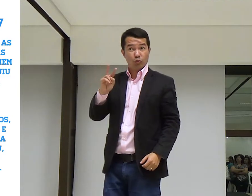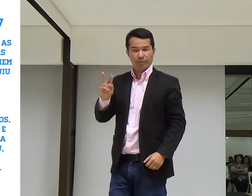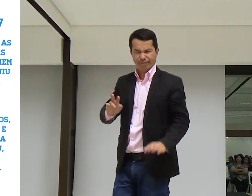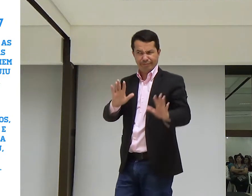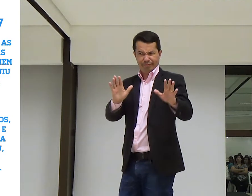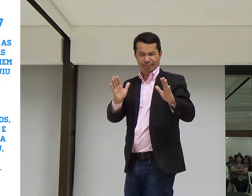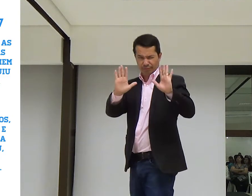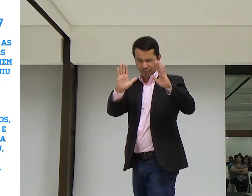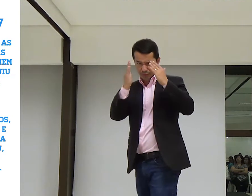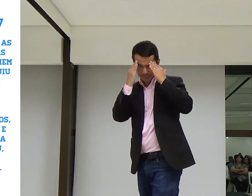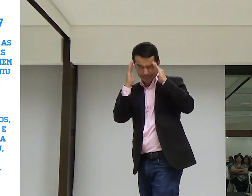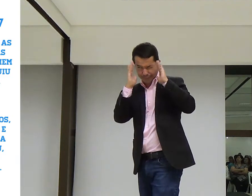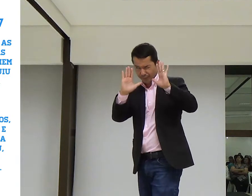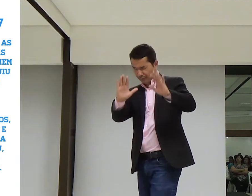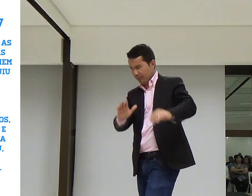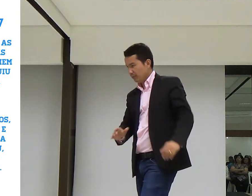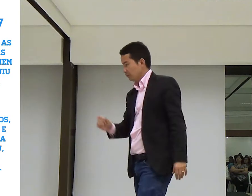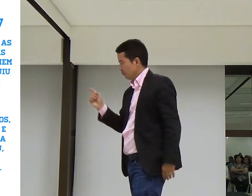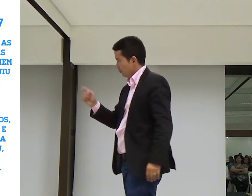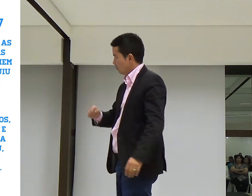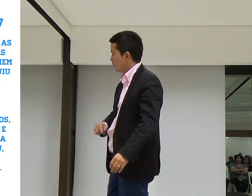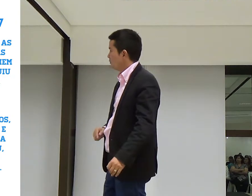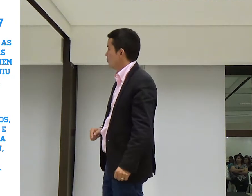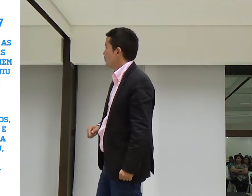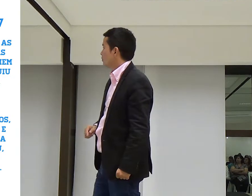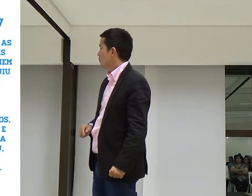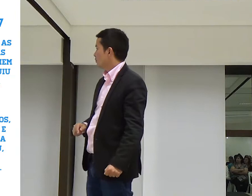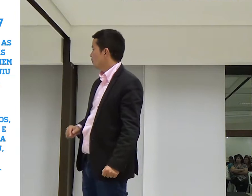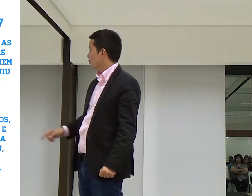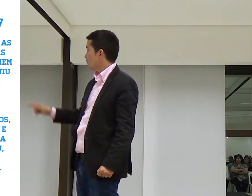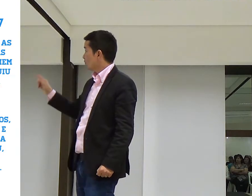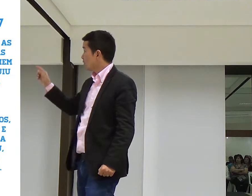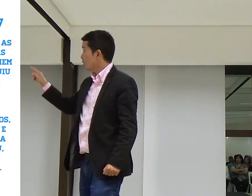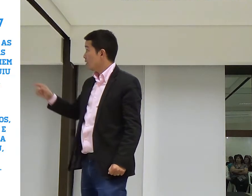na areia, presa na areia, ela não tem firmeza. Você vai entender melhor.